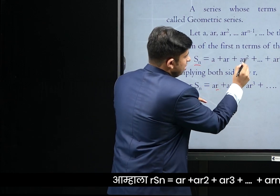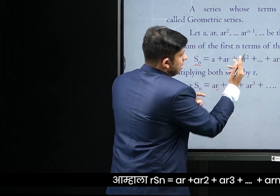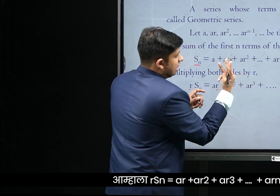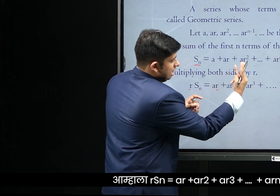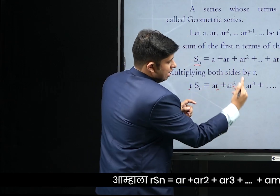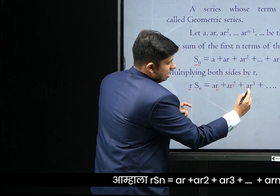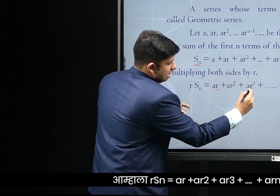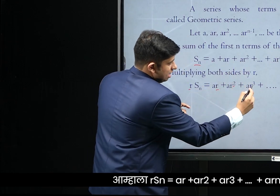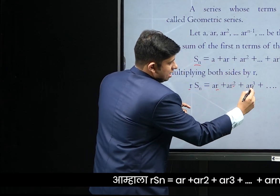इक्वेशन.